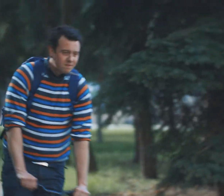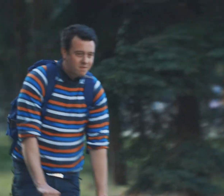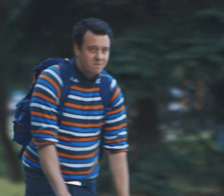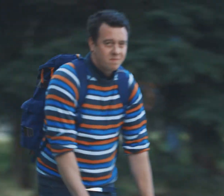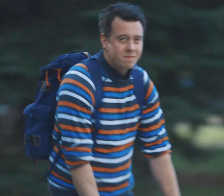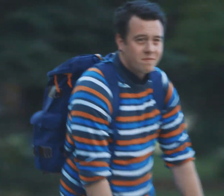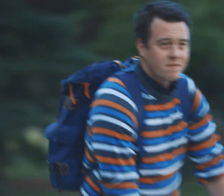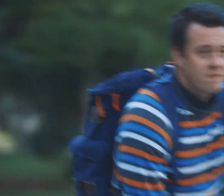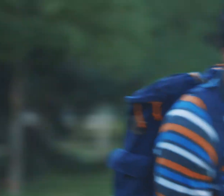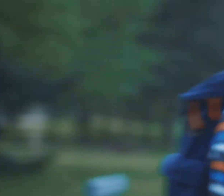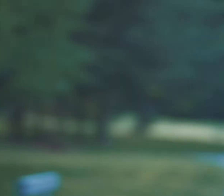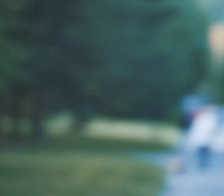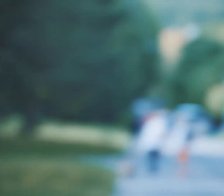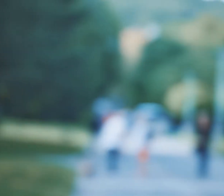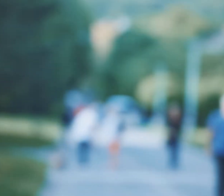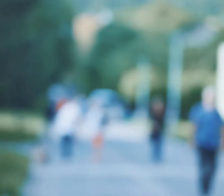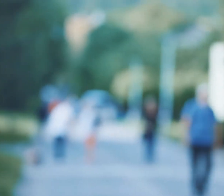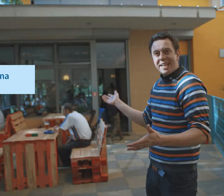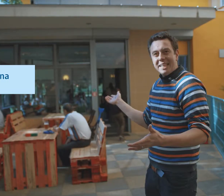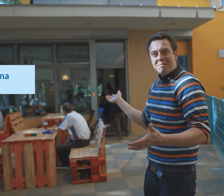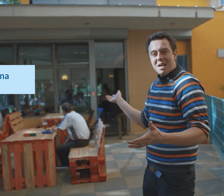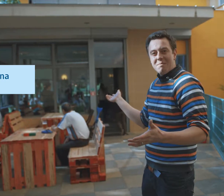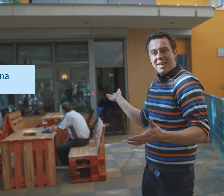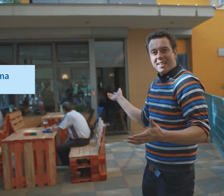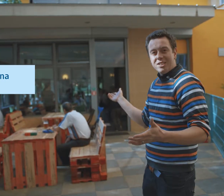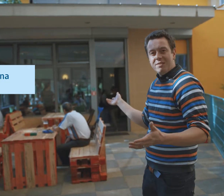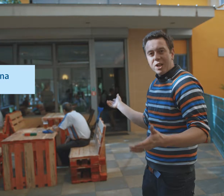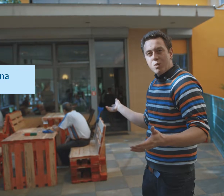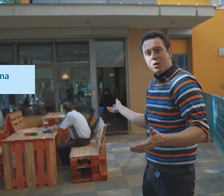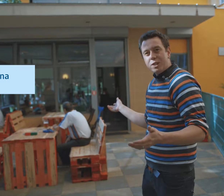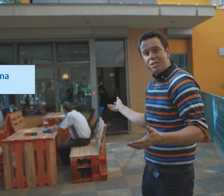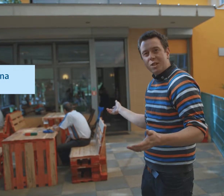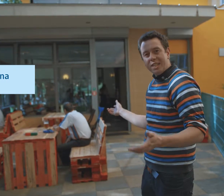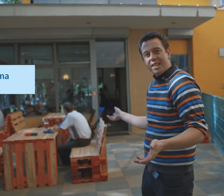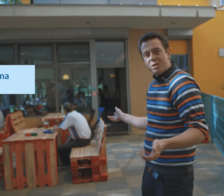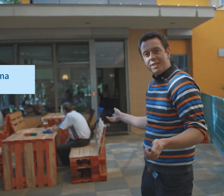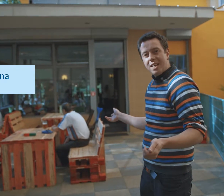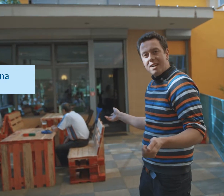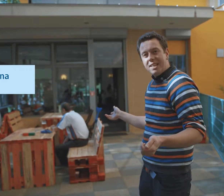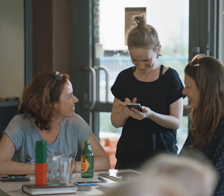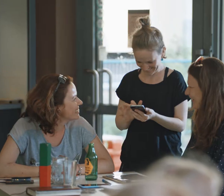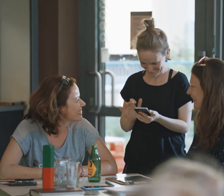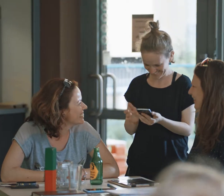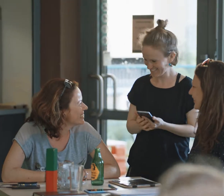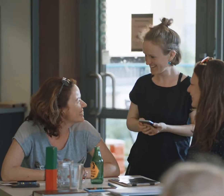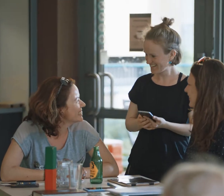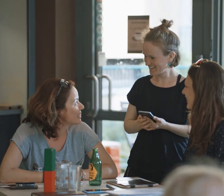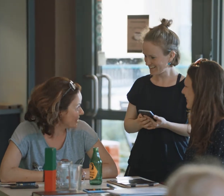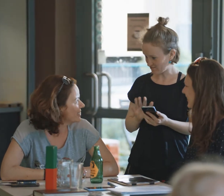v tichý kavárně hledali mě. Tady máme naší vlajkovou loď celého tichýho světa. Stojíme před tichou kavárnou,